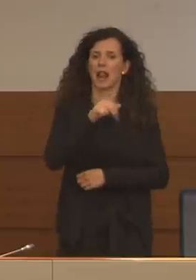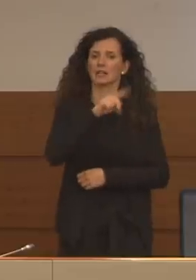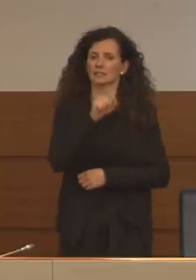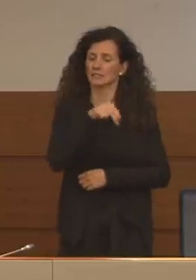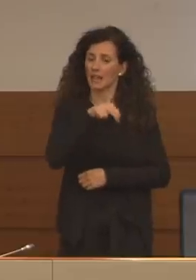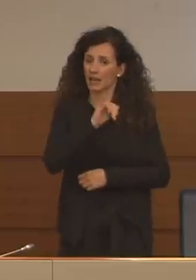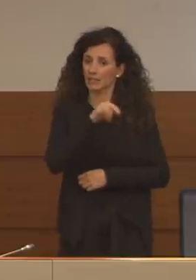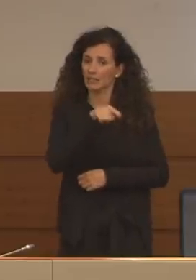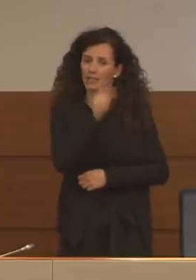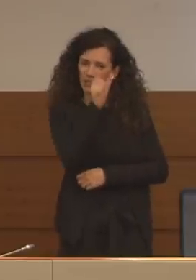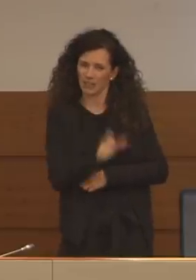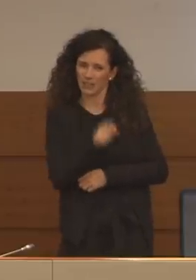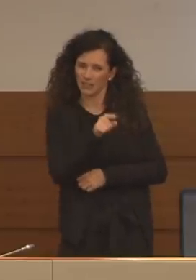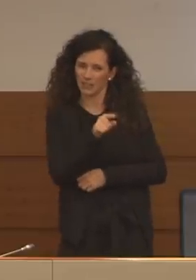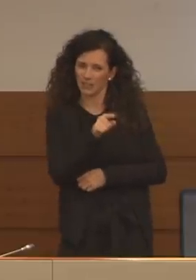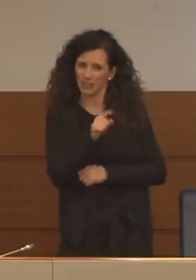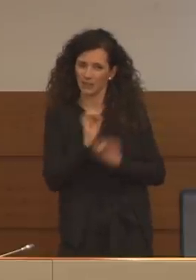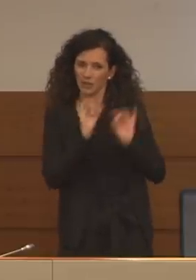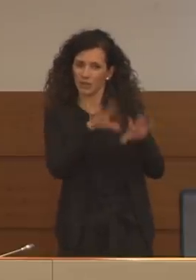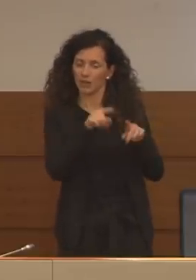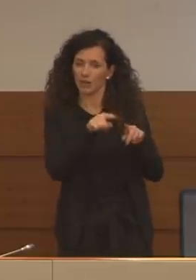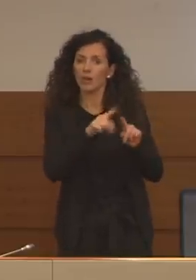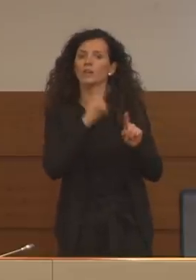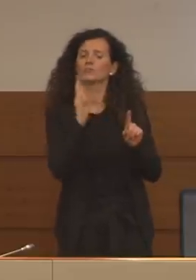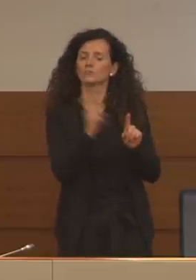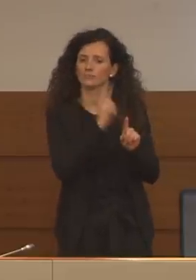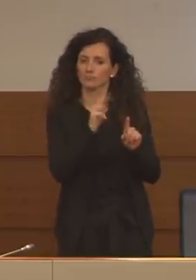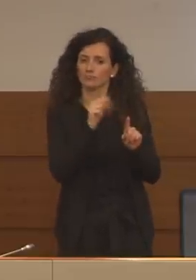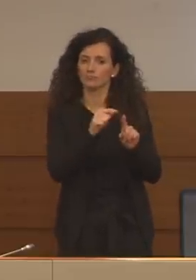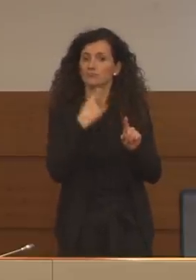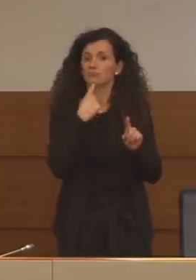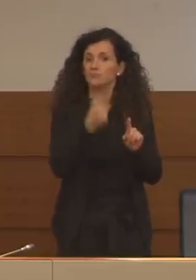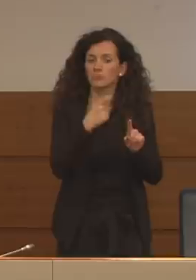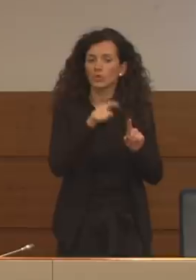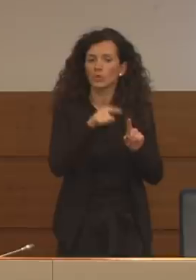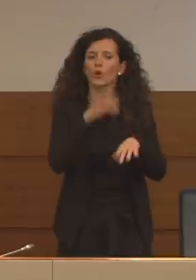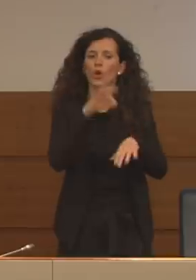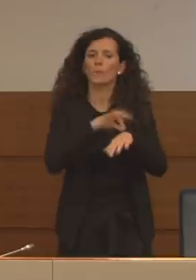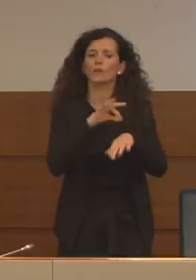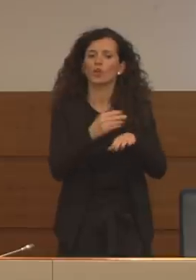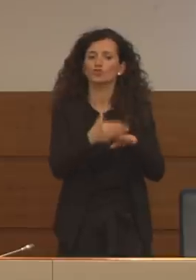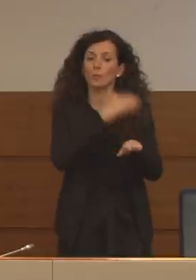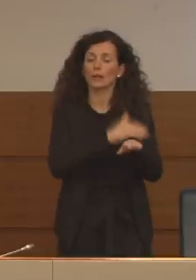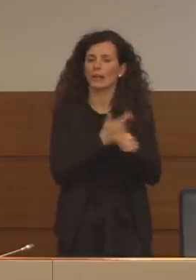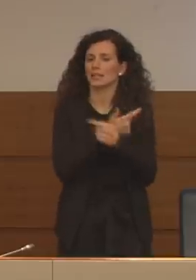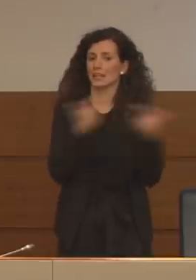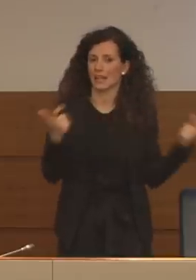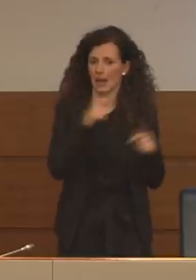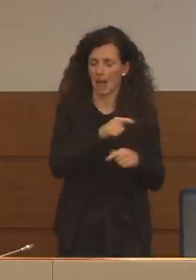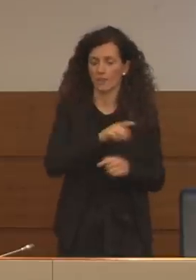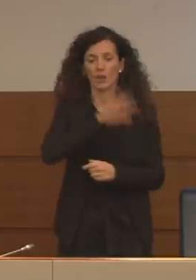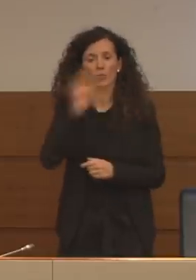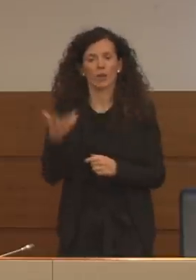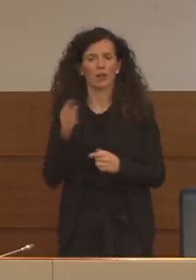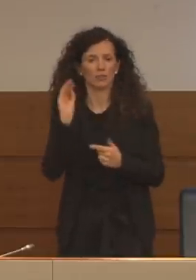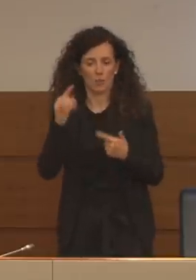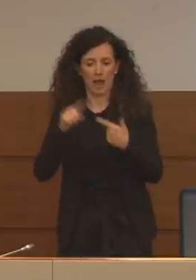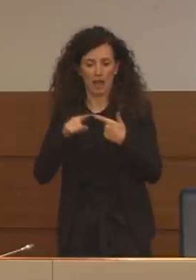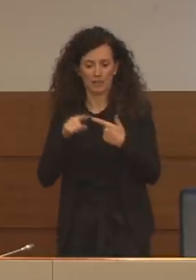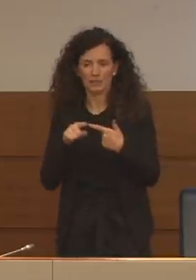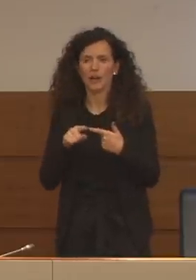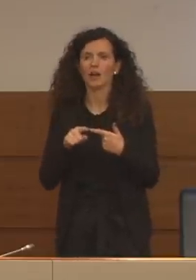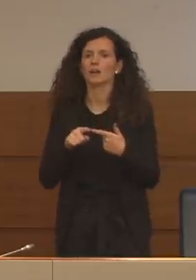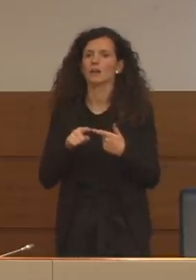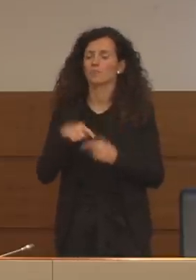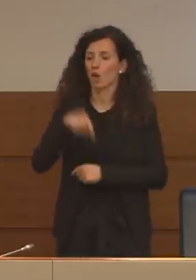conteggiate in realtà è deceduta per patologie pregresse molto gravi l'altra domanda che vorrei fare ha un carattere sociale